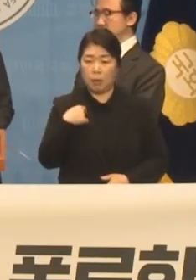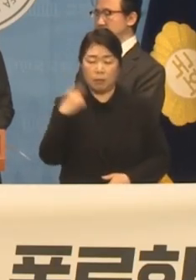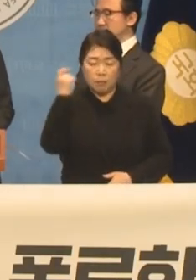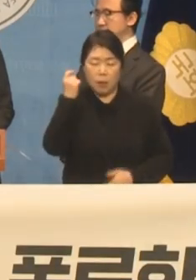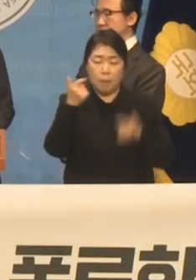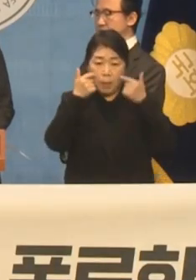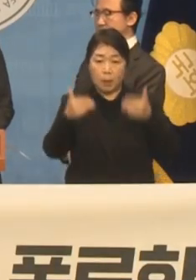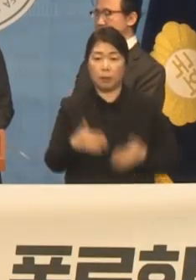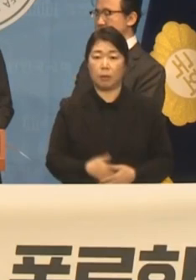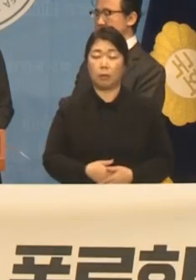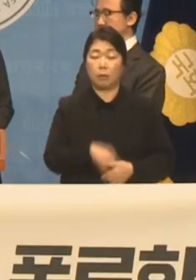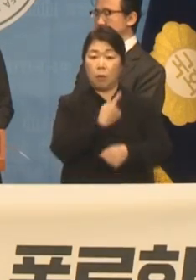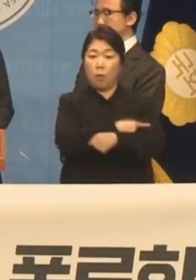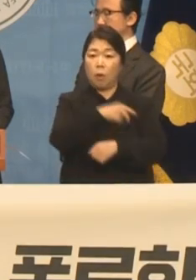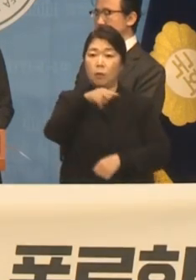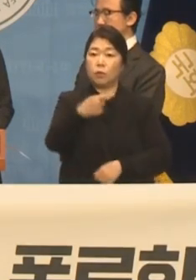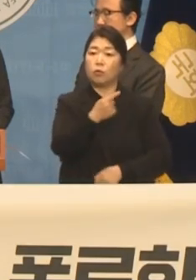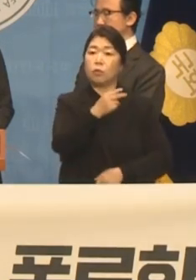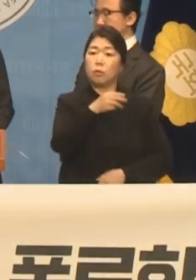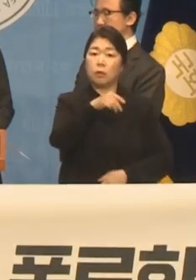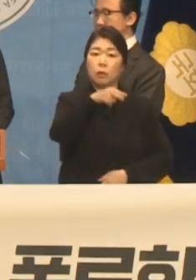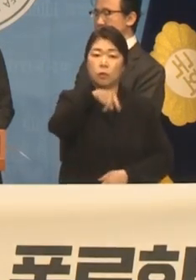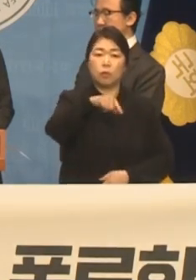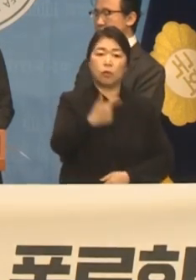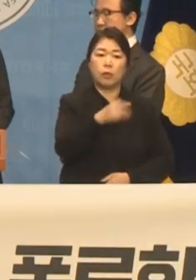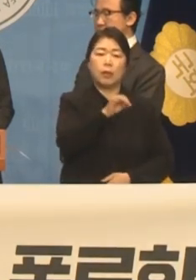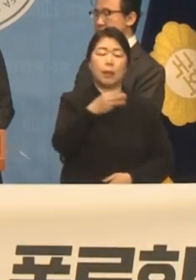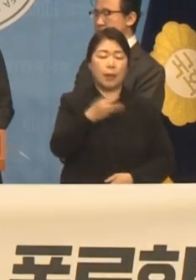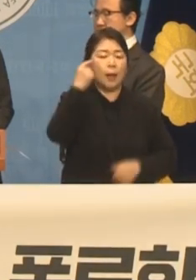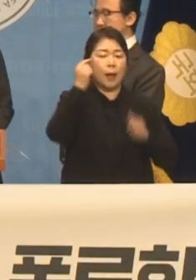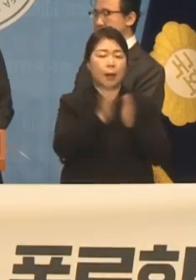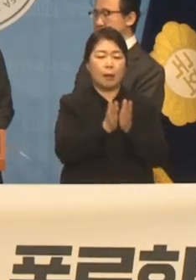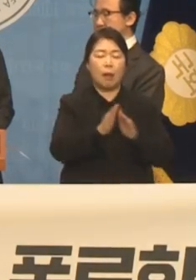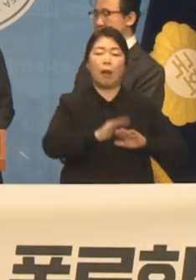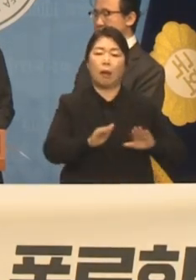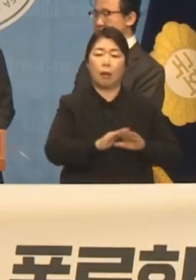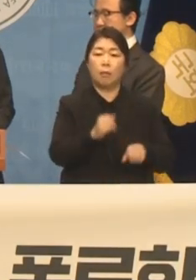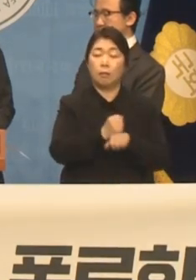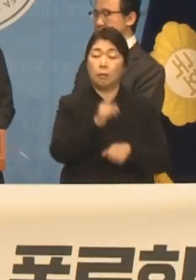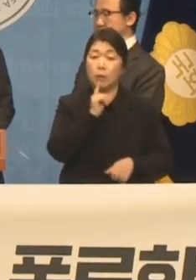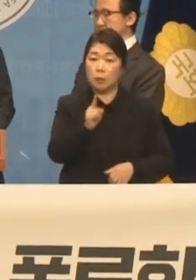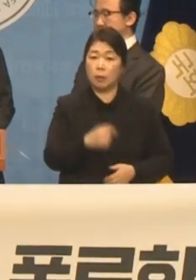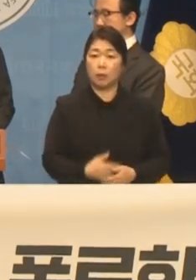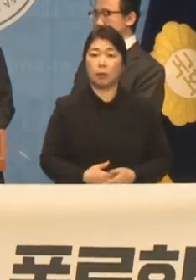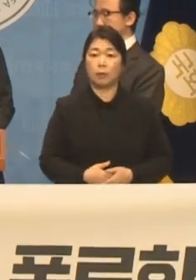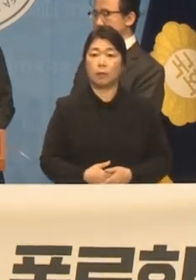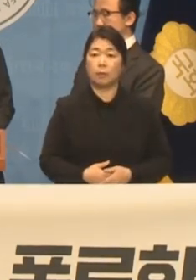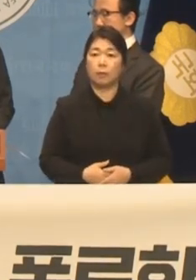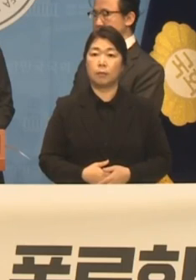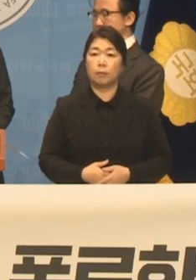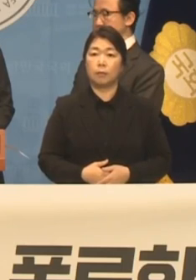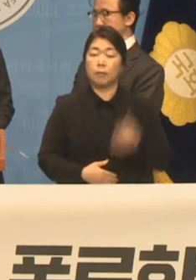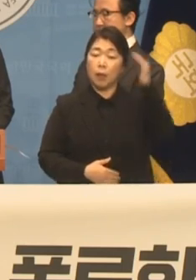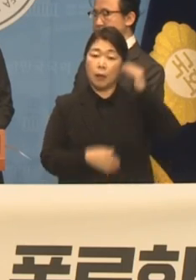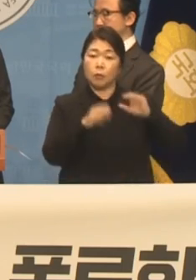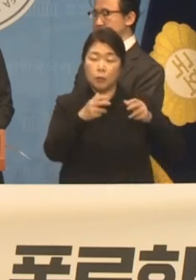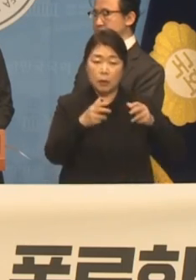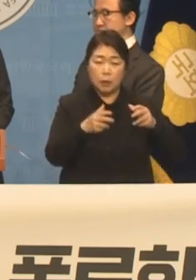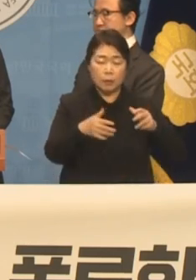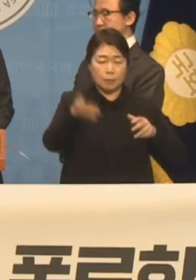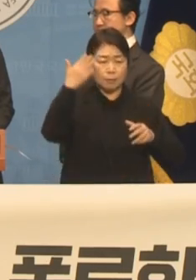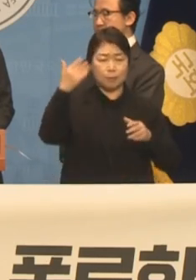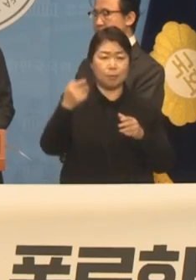권순일 알아서 다 해 줄 거라고 대한민국의 유리가